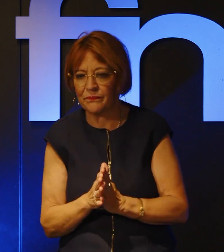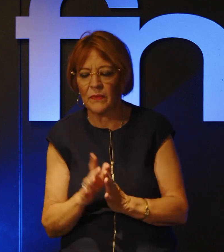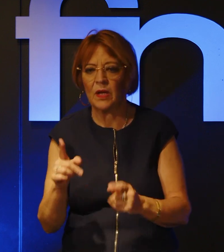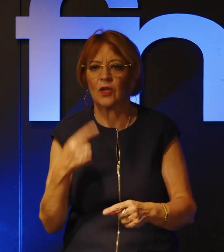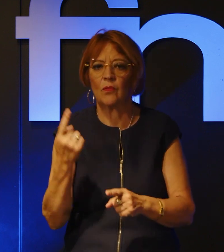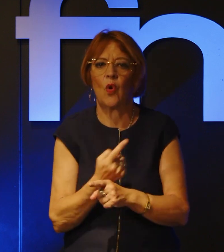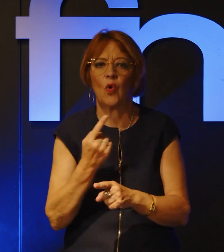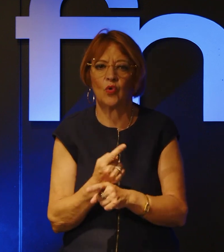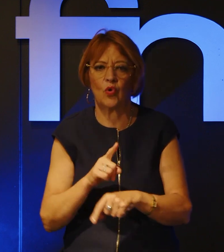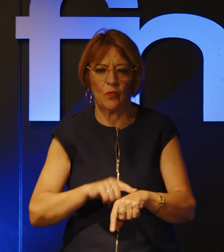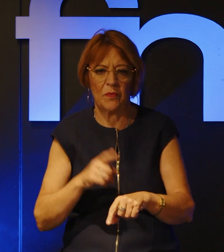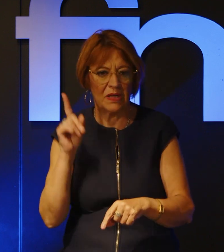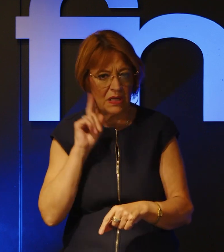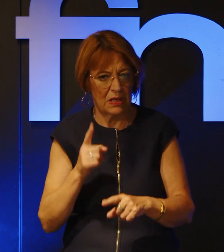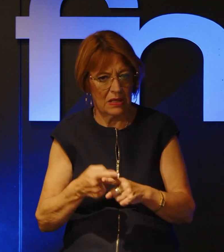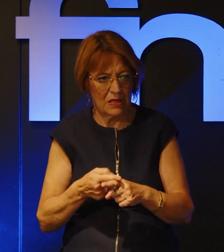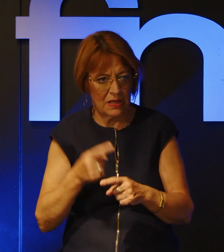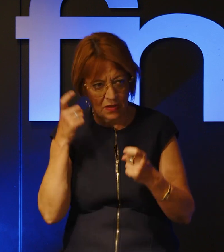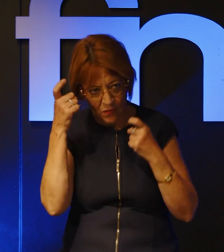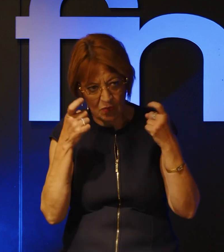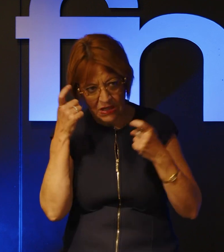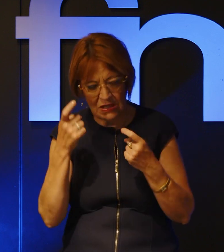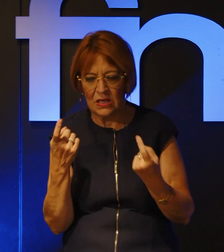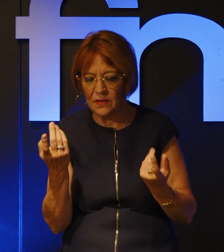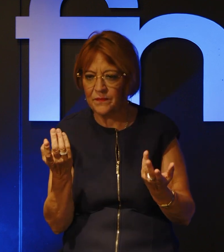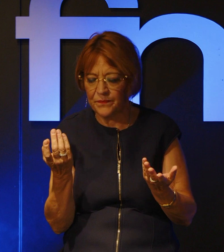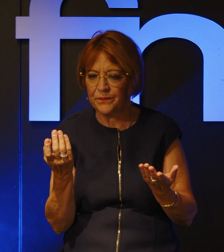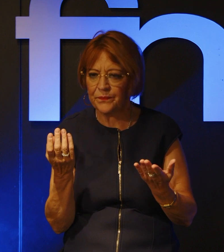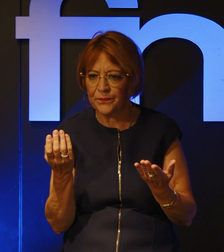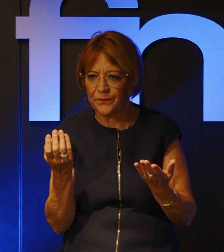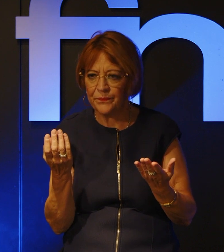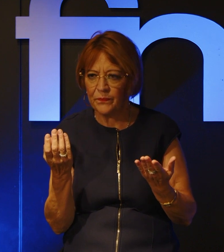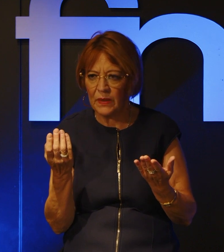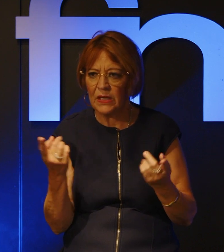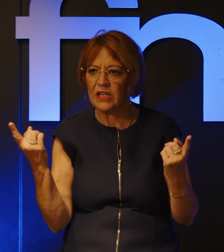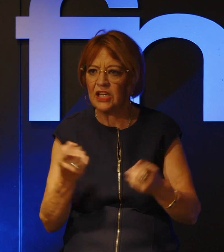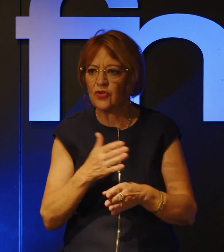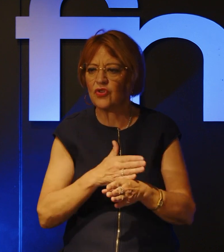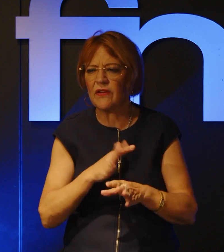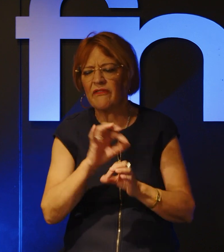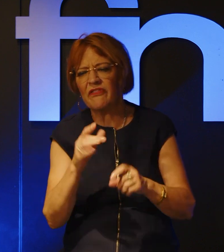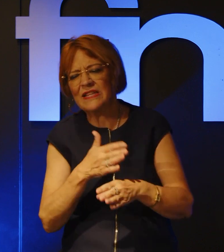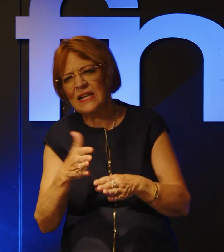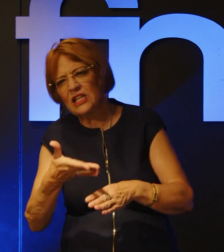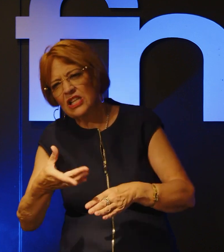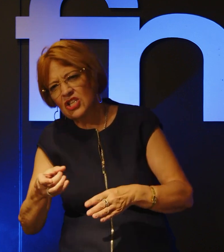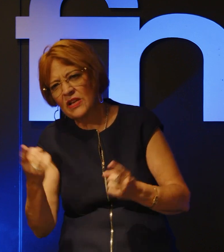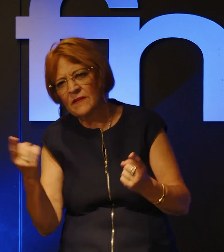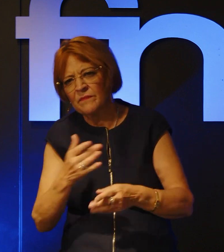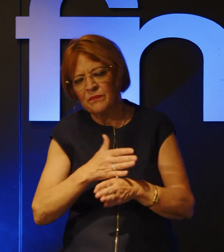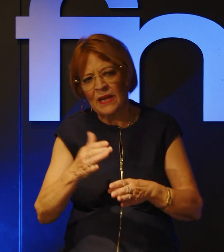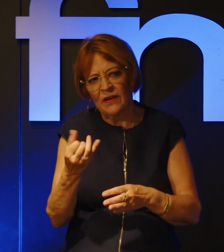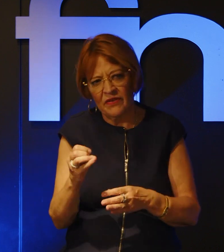há outro há outro momento que eu acho que era interessante pensar que é precisamente eh o início do século o final do século XIX e o início do